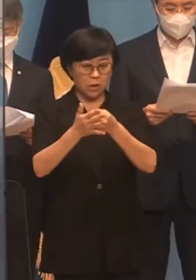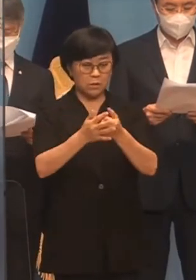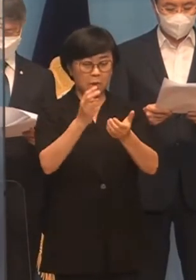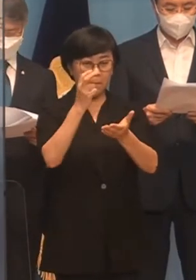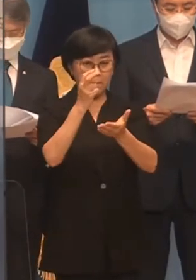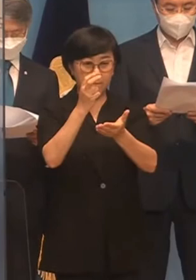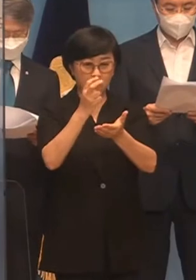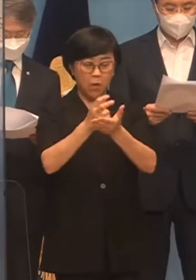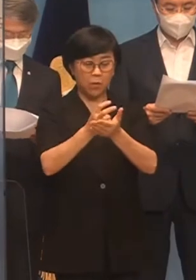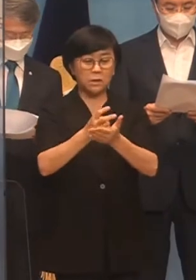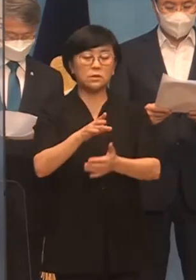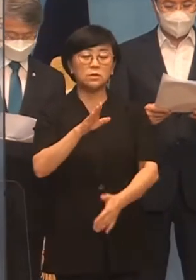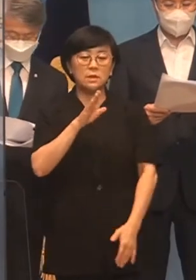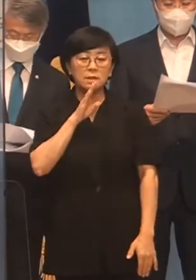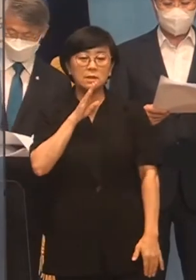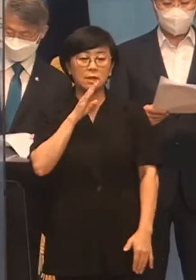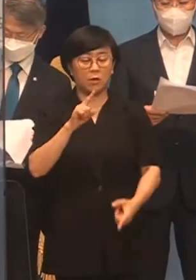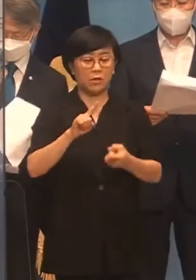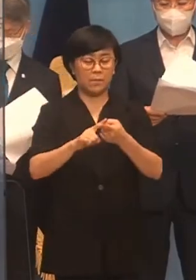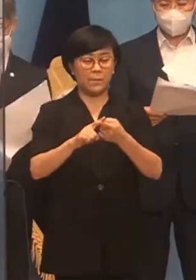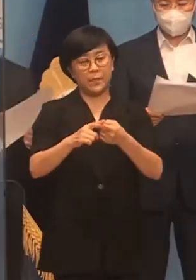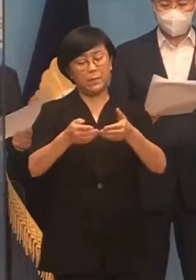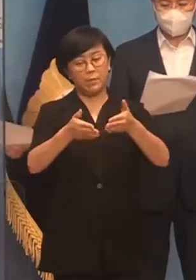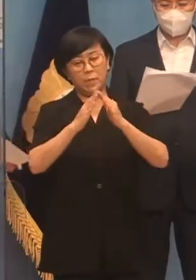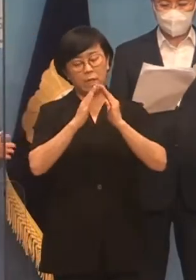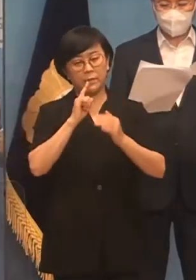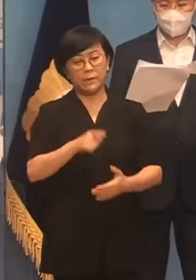대응하는 준사법기관이라 부를 수 있습니다.